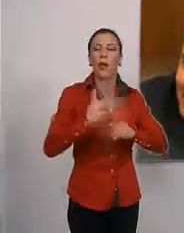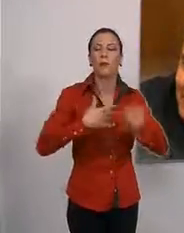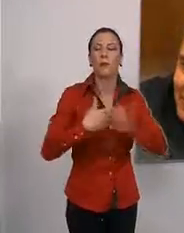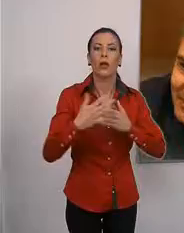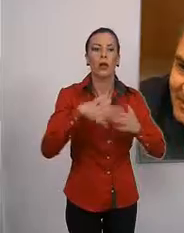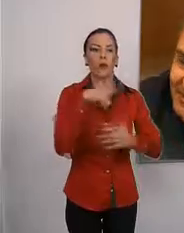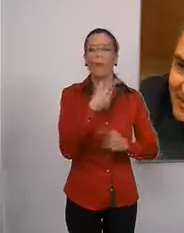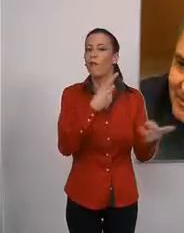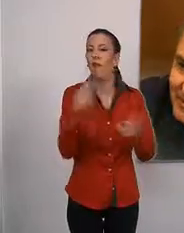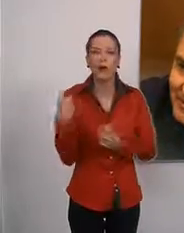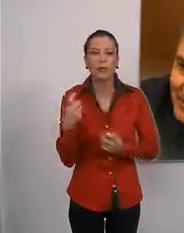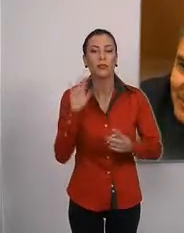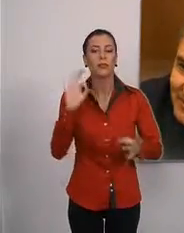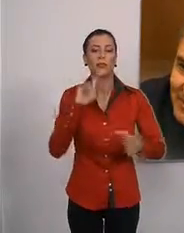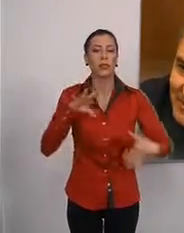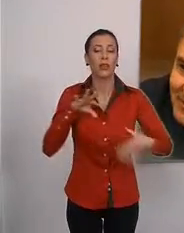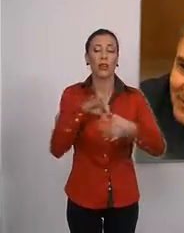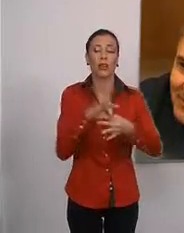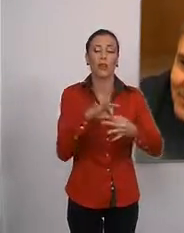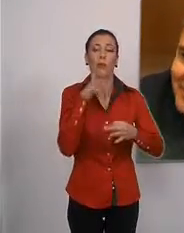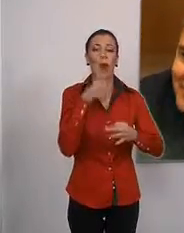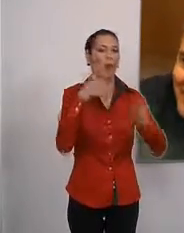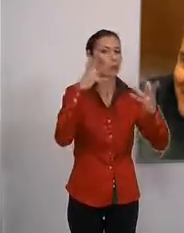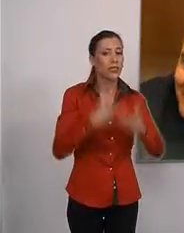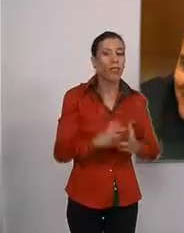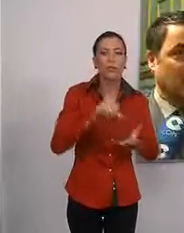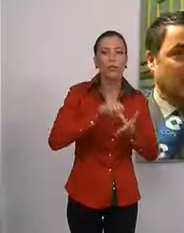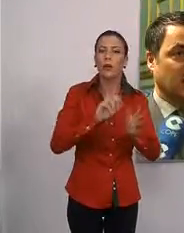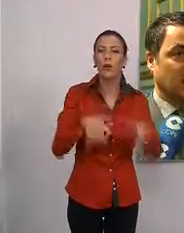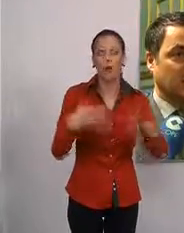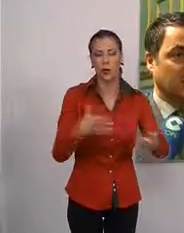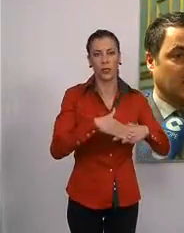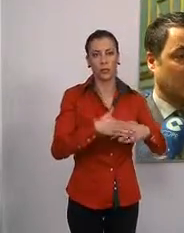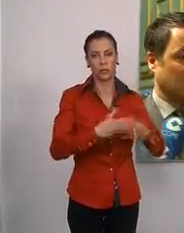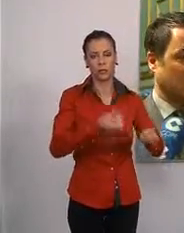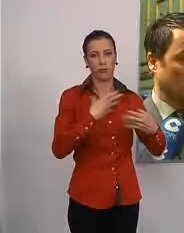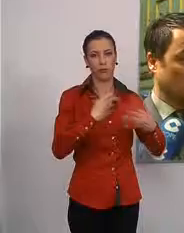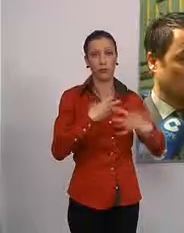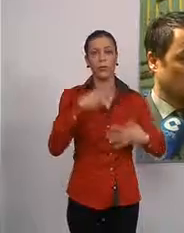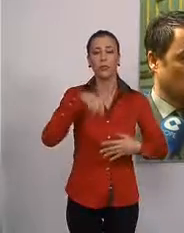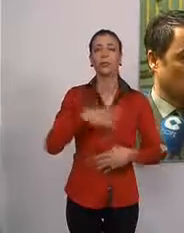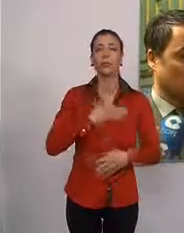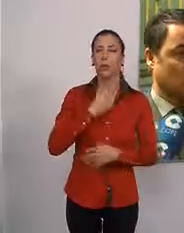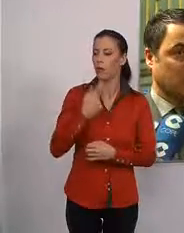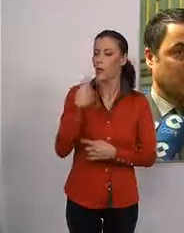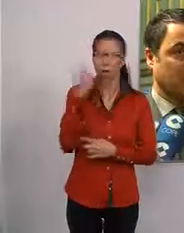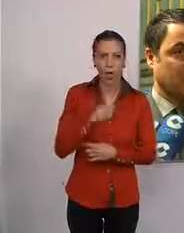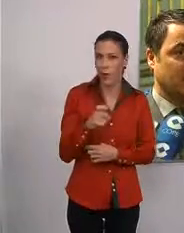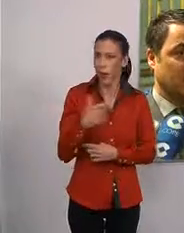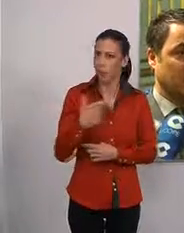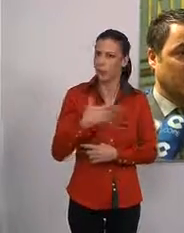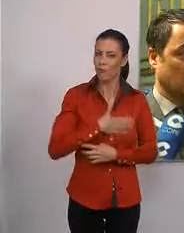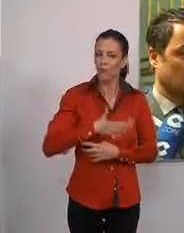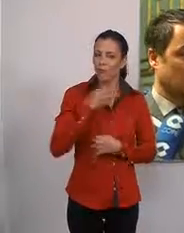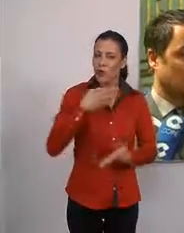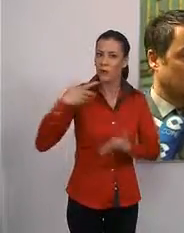las carencias relacionadas con la administración central. El primer edil motrileño ha tenido palabras amables de bienvenida